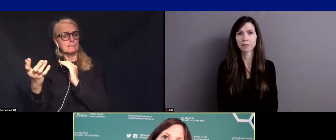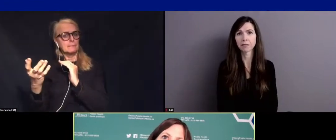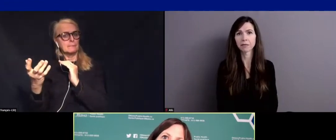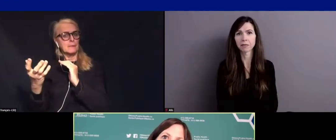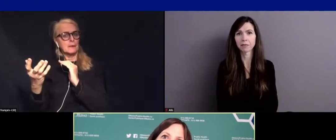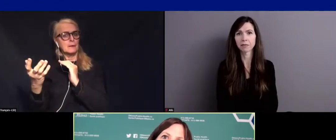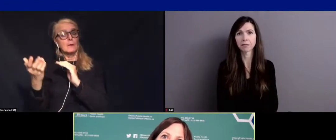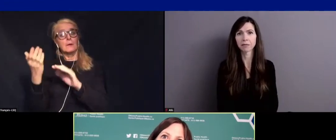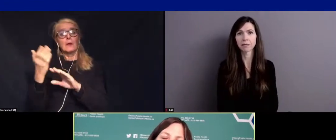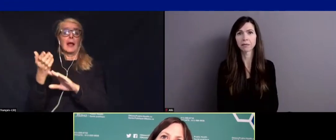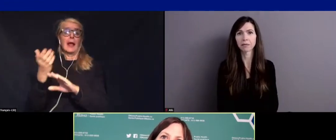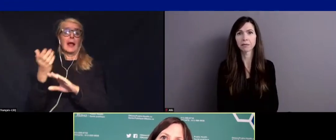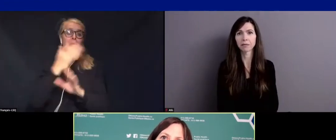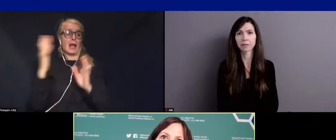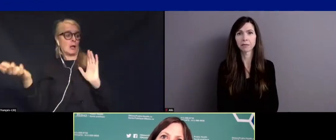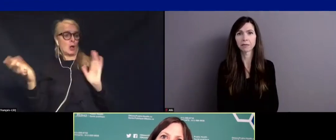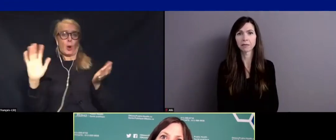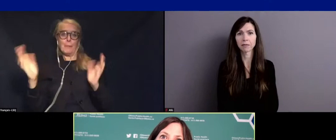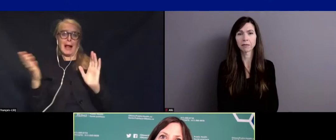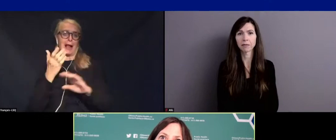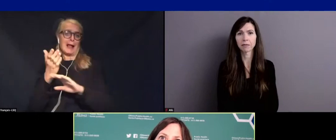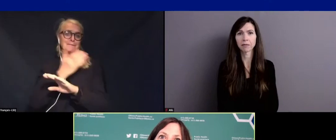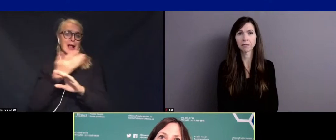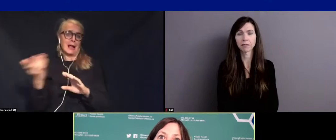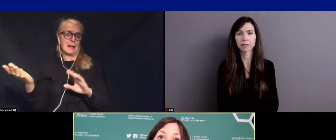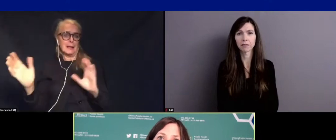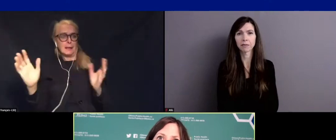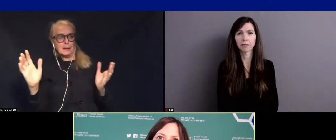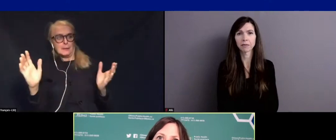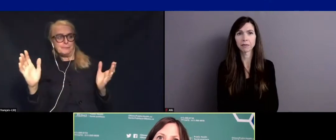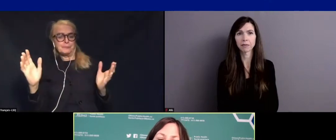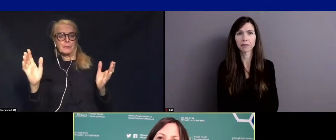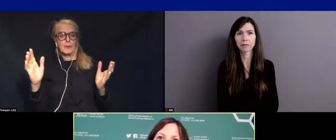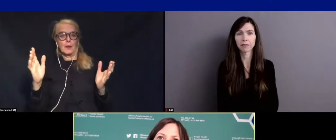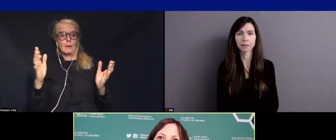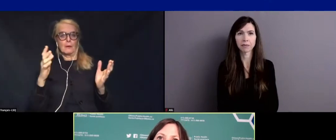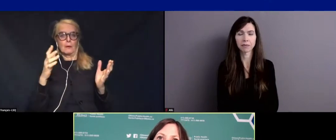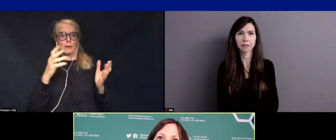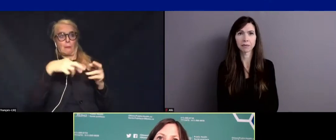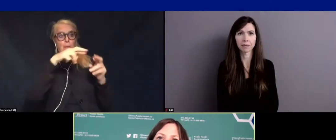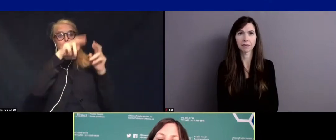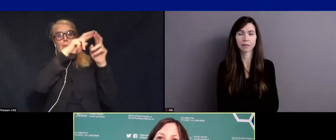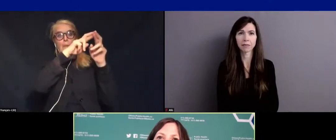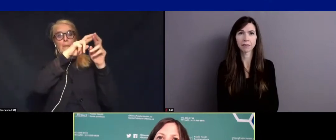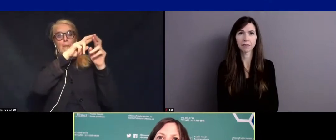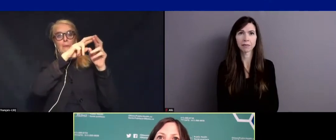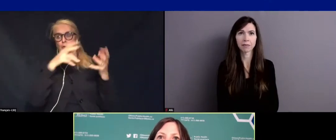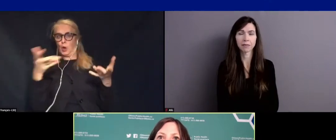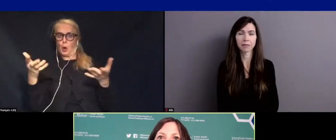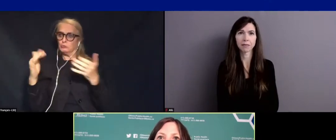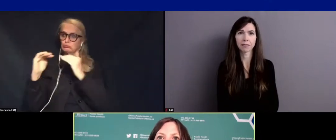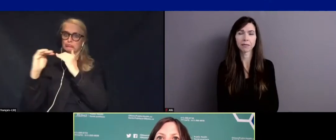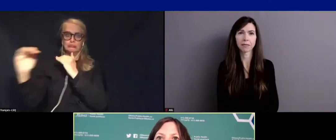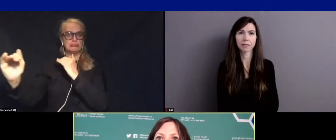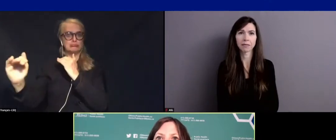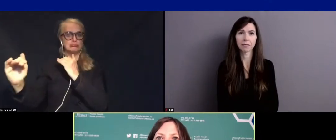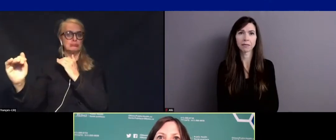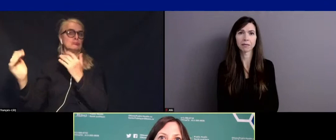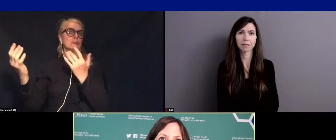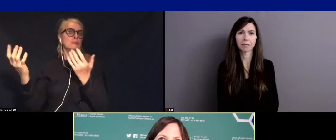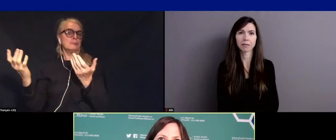Auparavant, c'était une mesure qui est une augmentation. Et aussi,